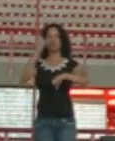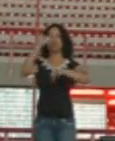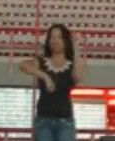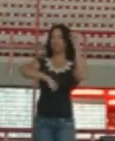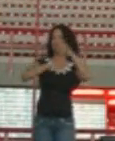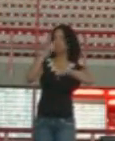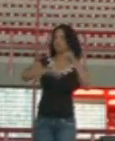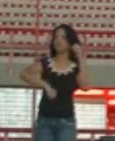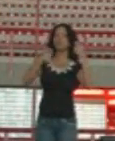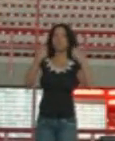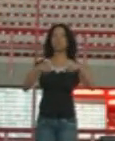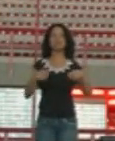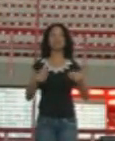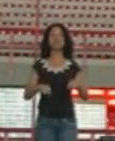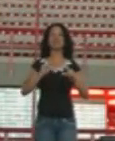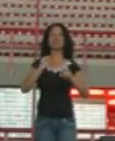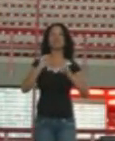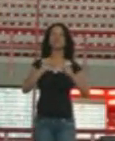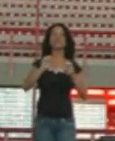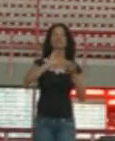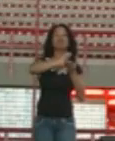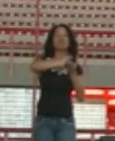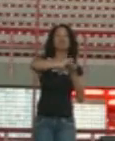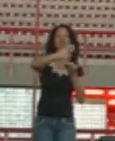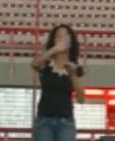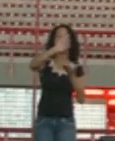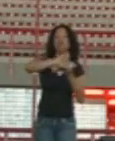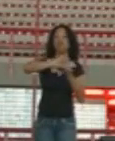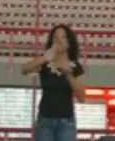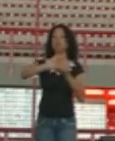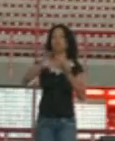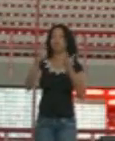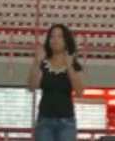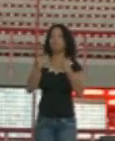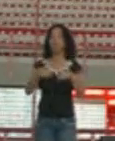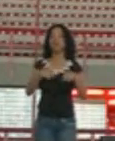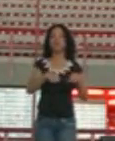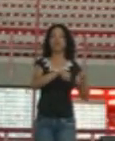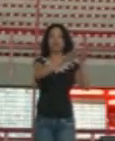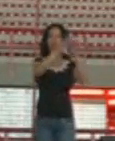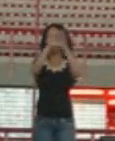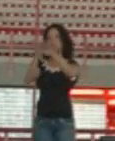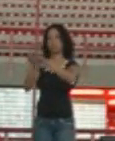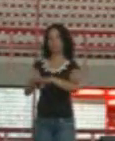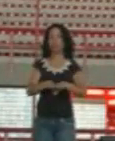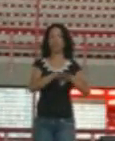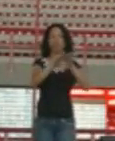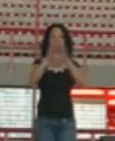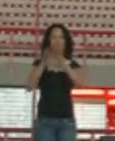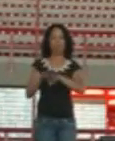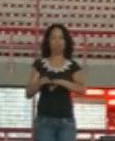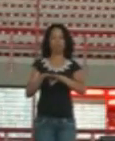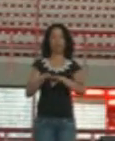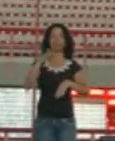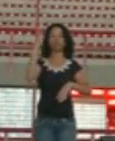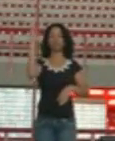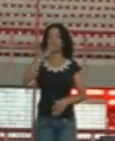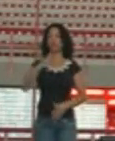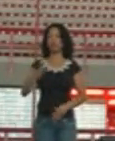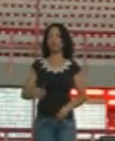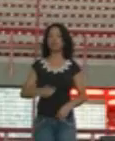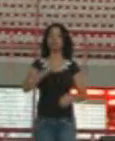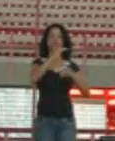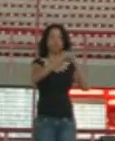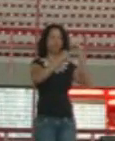renda precisa ser bem distribuída. País desenvolvido é país onde a maioria do